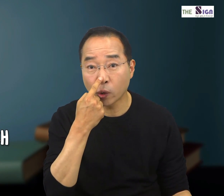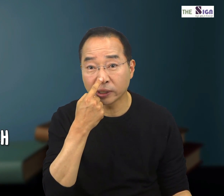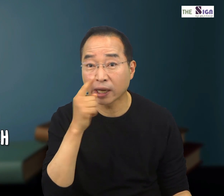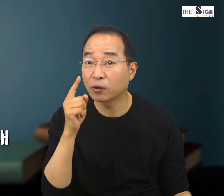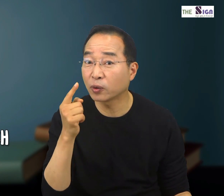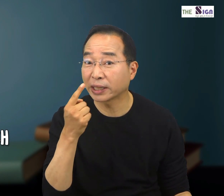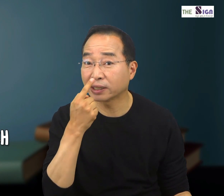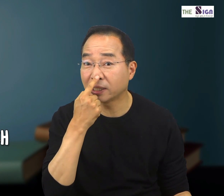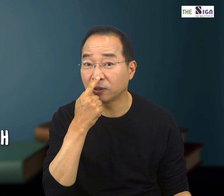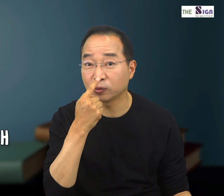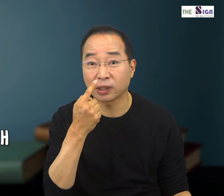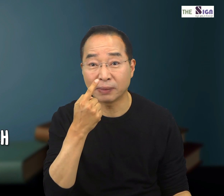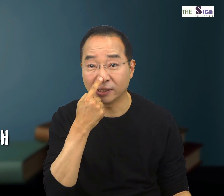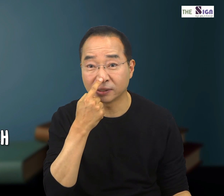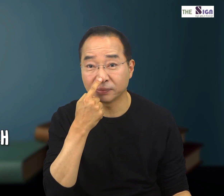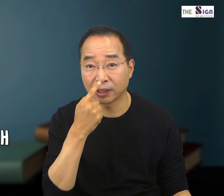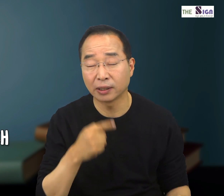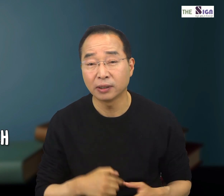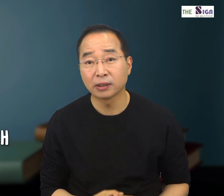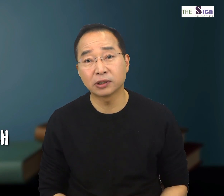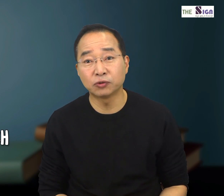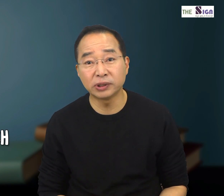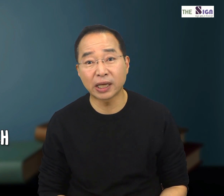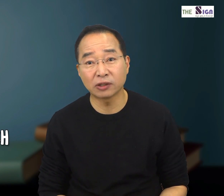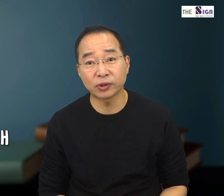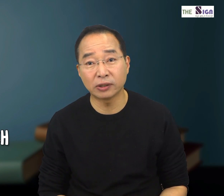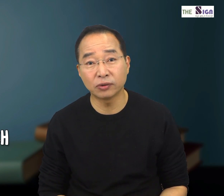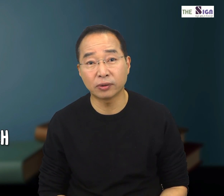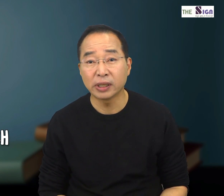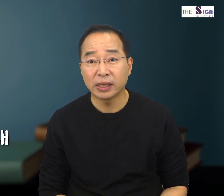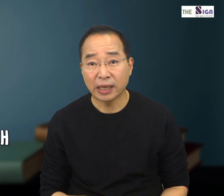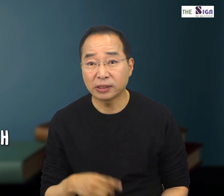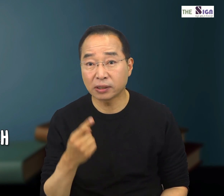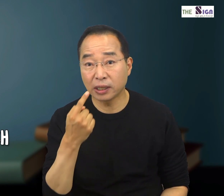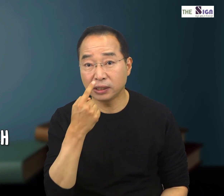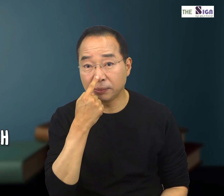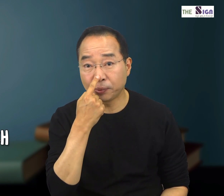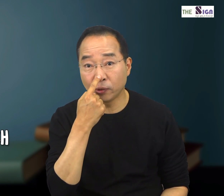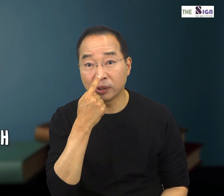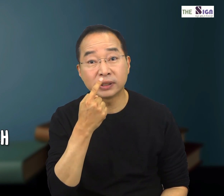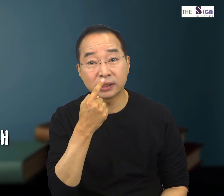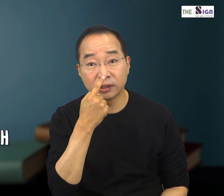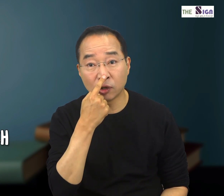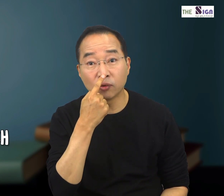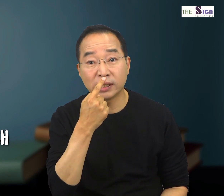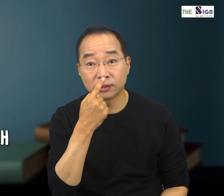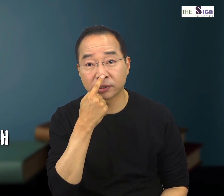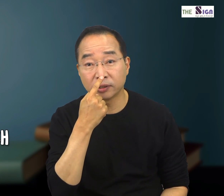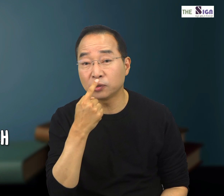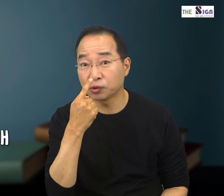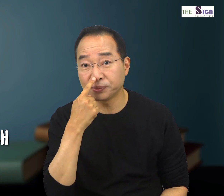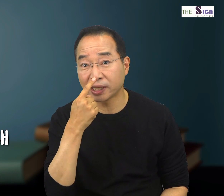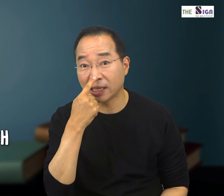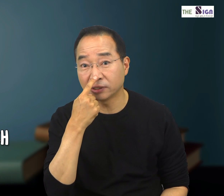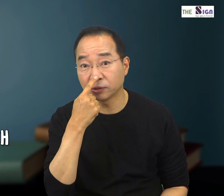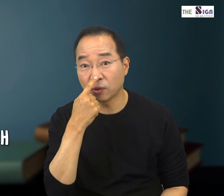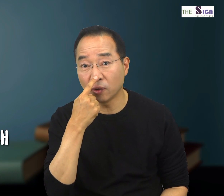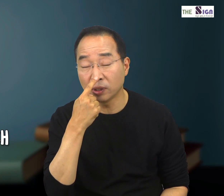코에다가 이걸 갖다 대는 동작을 많이 씁니다. 그래서 우리나라 수화에도 예전에는 이 표현을 쓰는 경우가 있었어요. 근데 요즘 잘 안 쓰고,